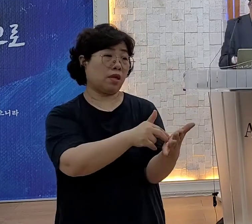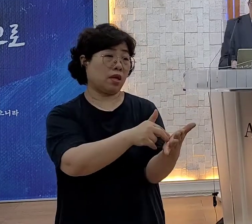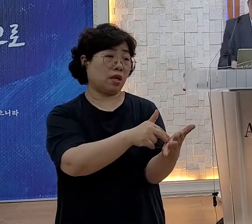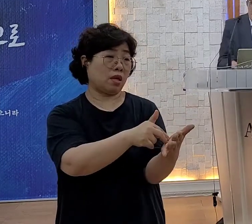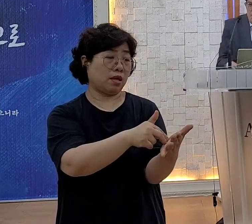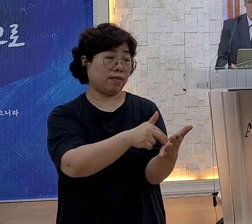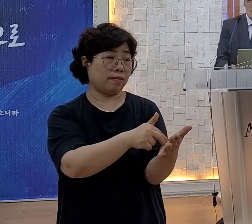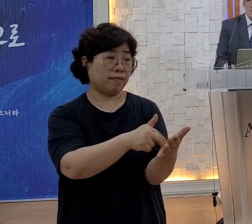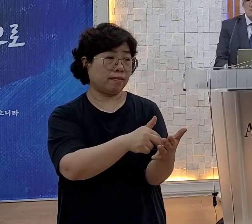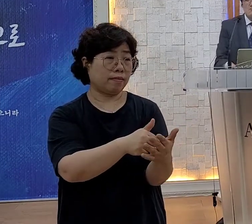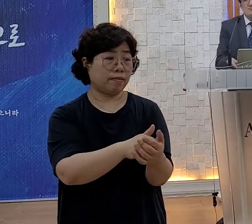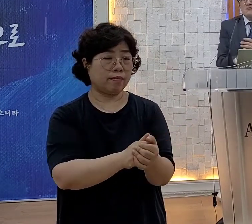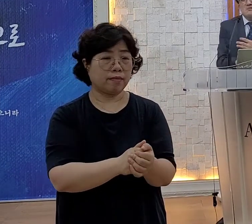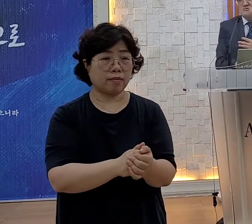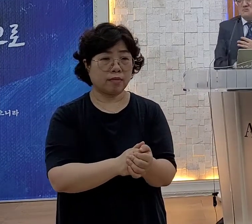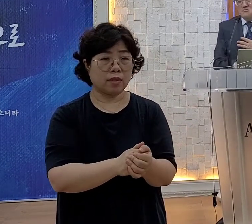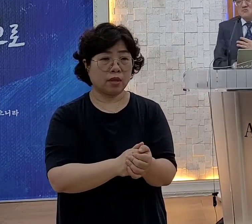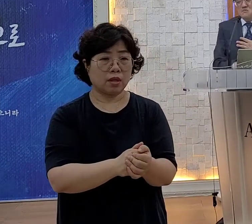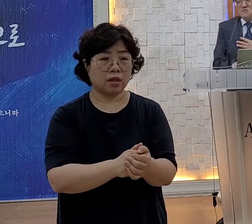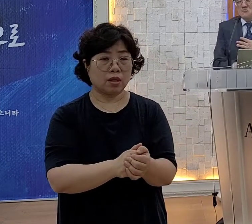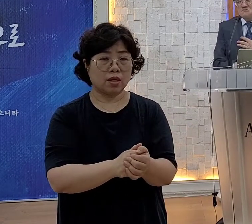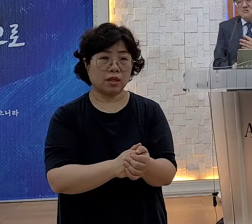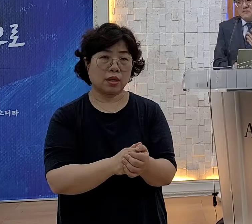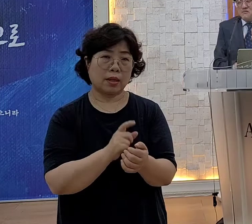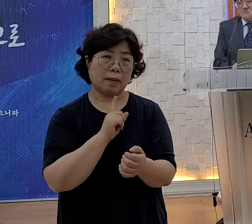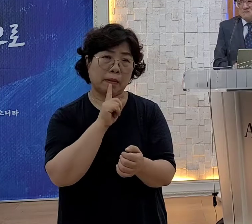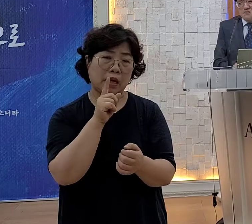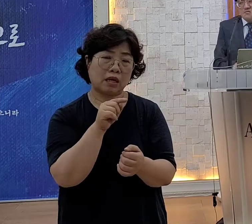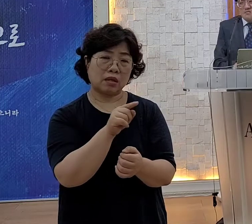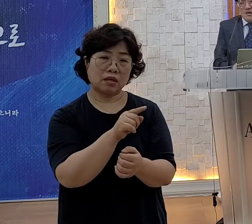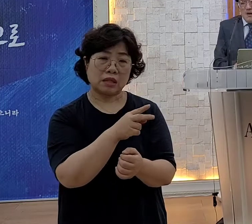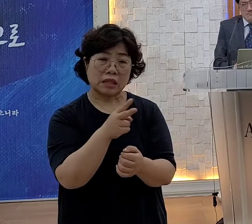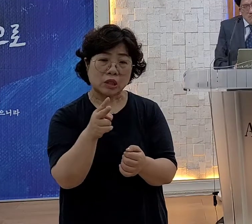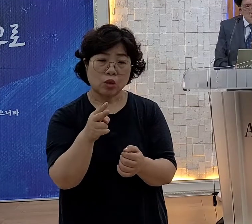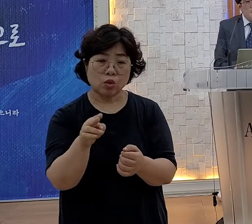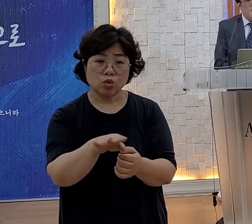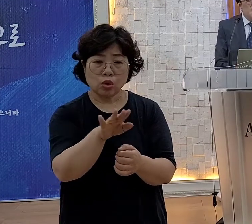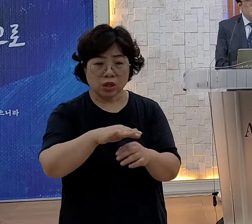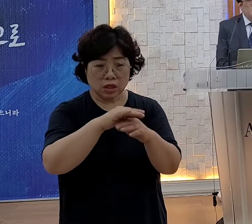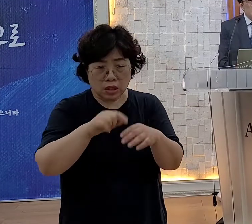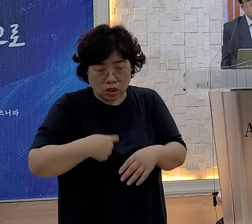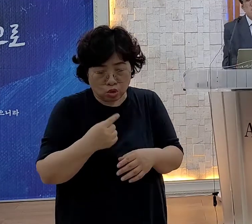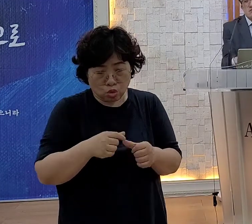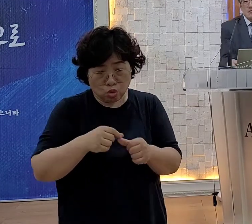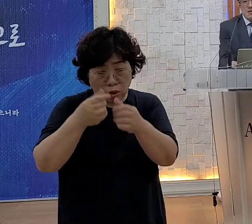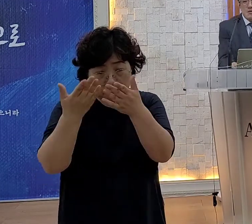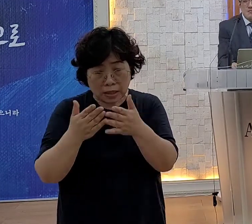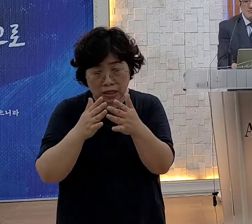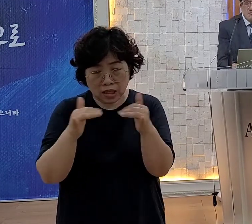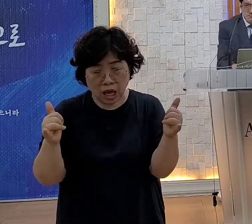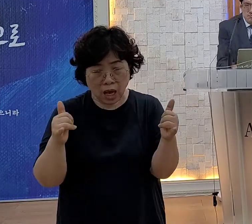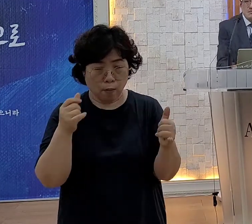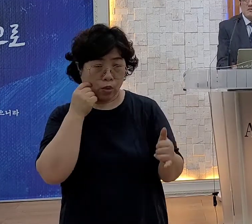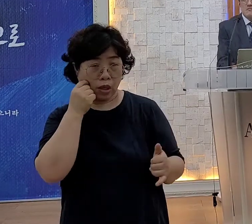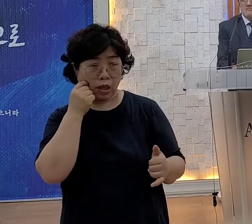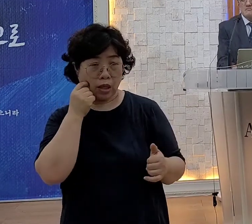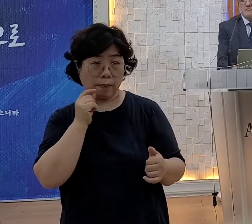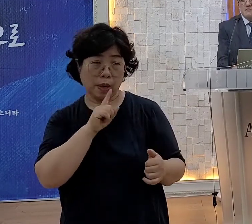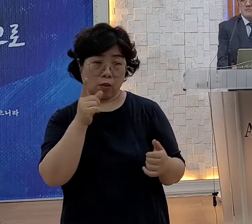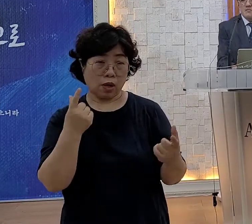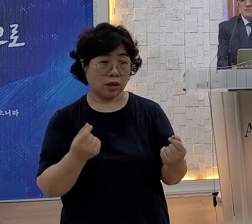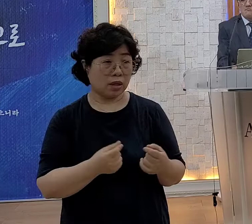이 말은 곧 또 우리 스스로는 구원받을 수 있는 자가 아무도 없다. 다 죄인인데 무슨 구원을